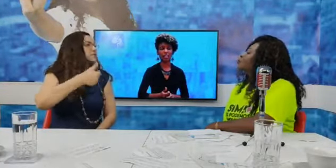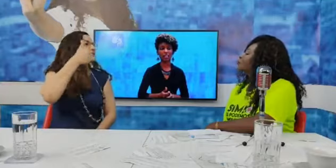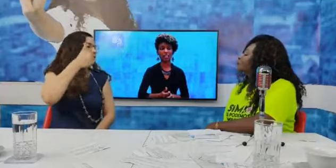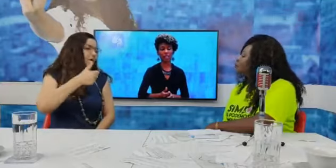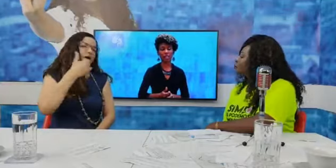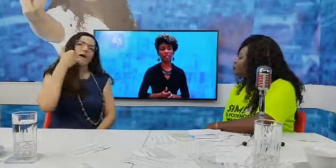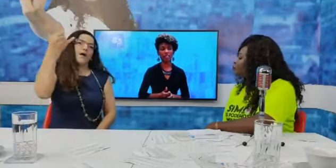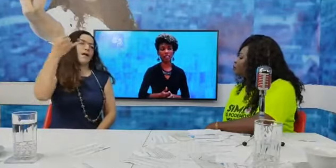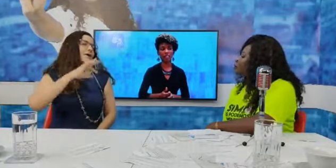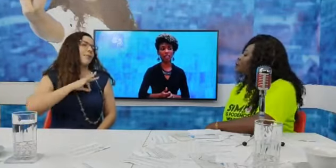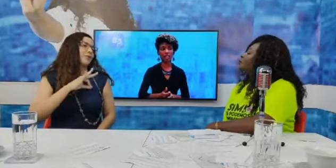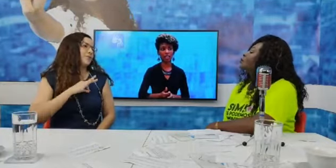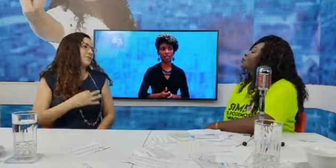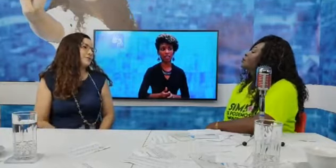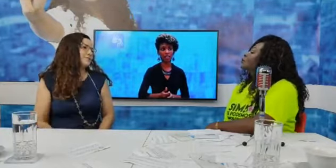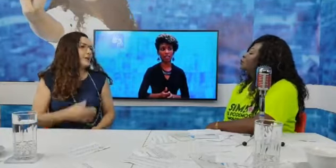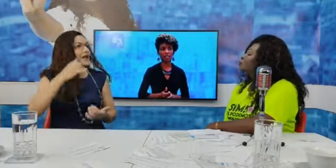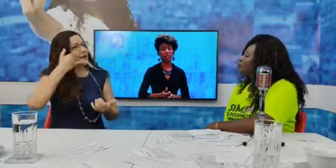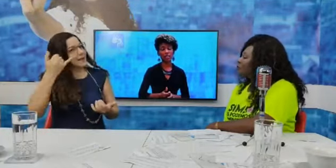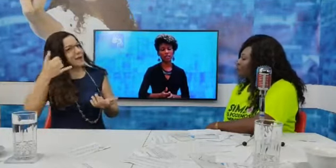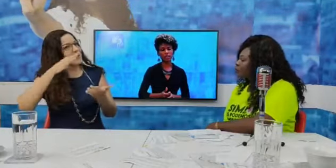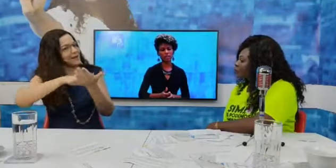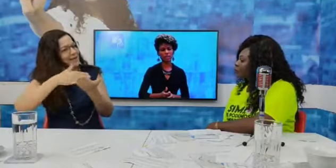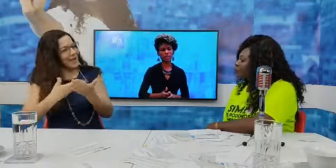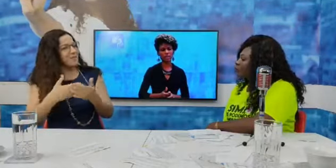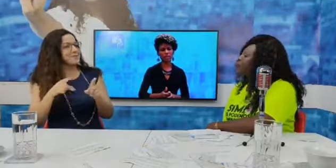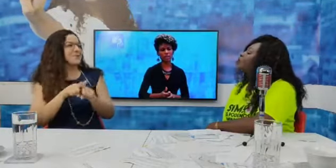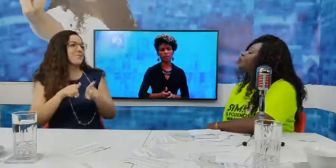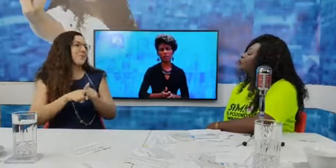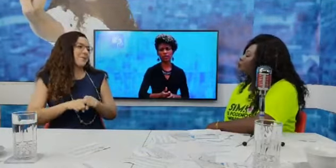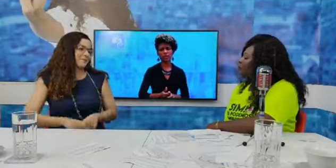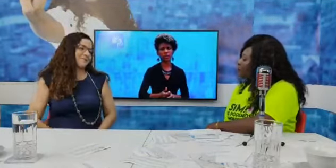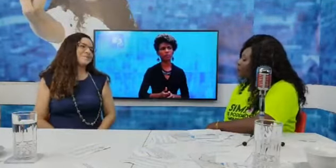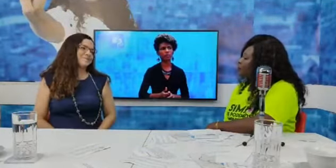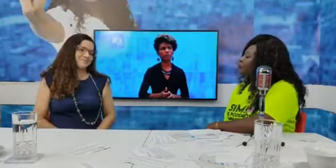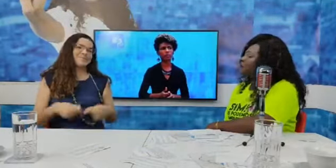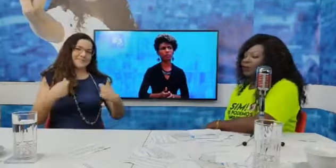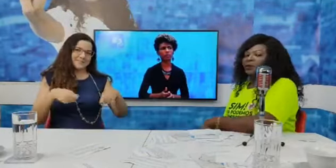E está sofrendo de violência, e aí você pode ligar automaticamente para a polícia.